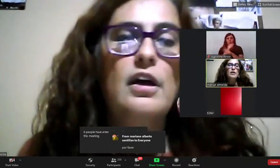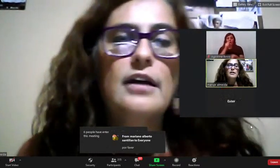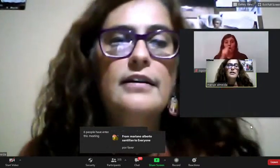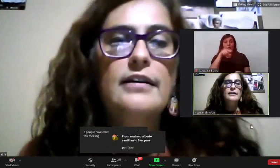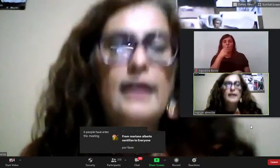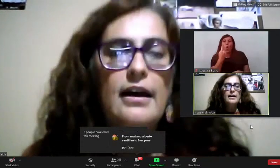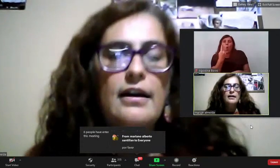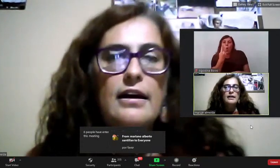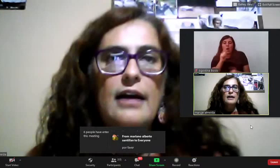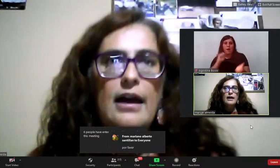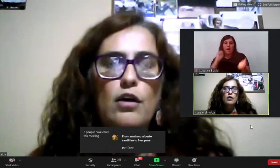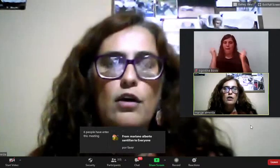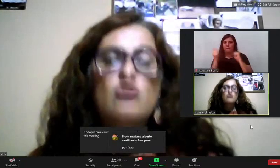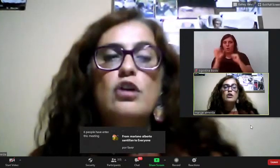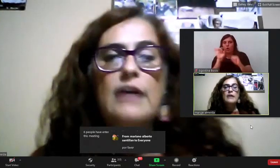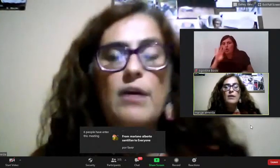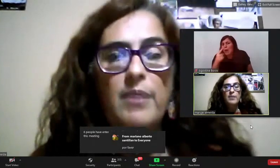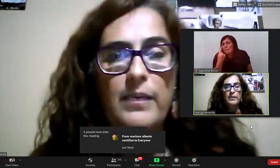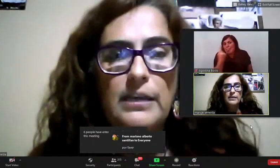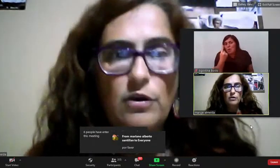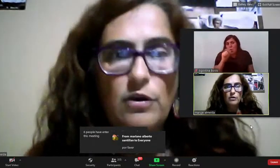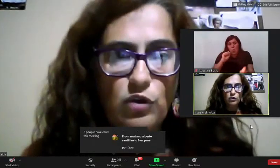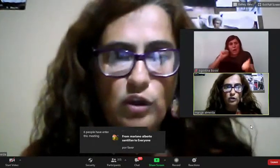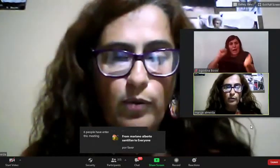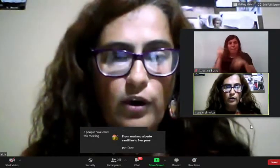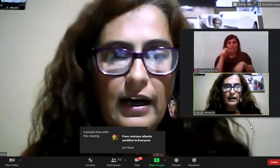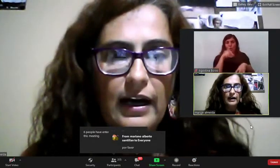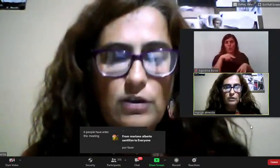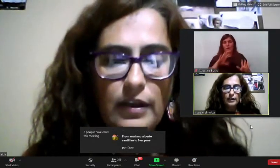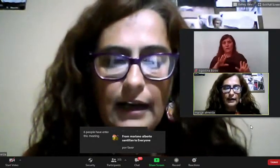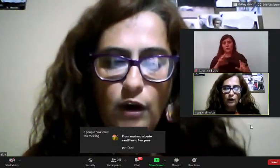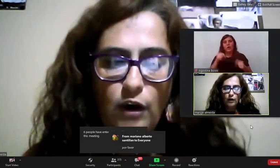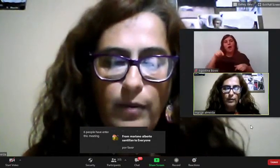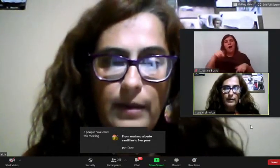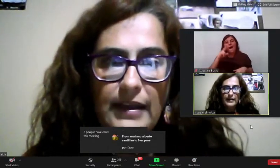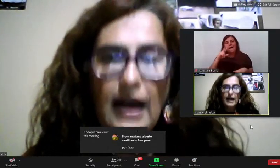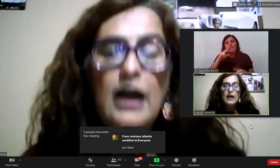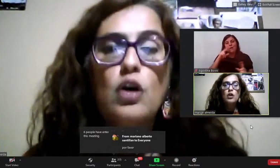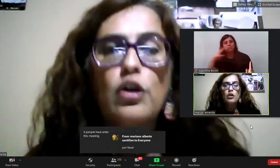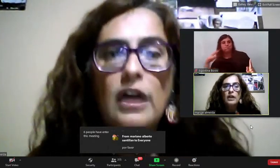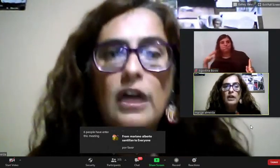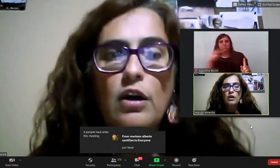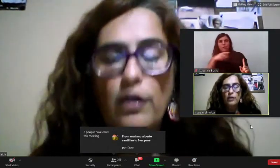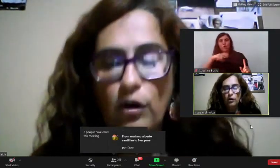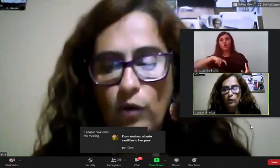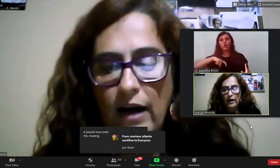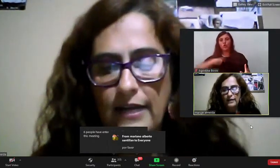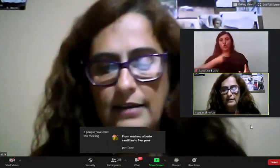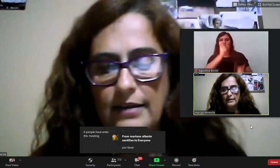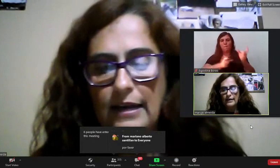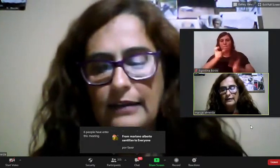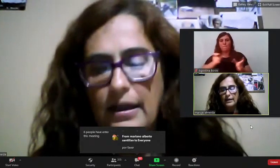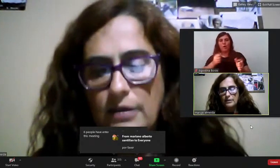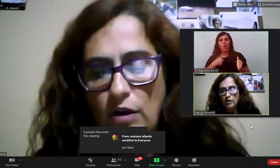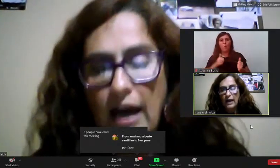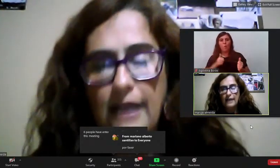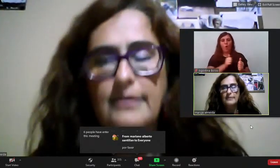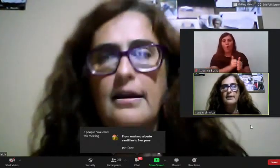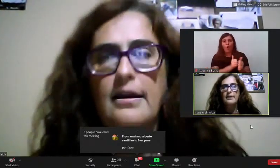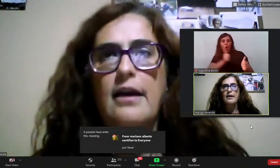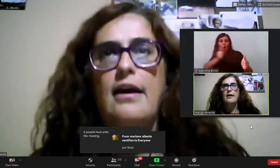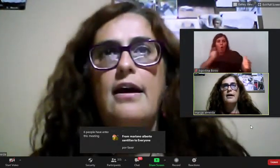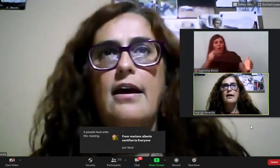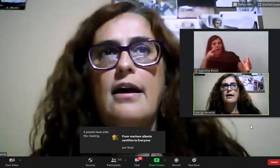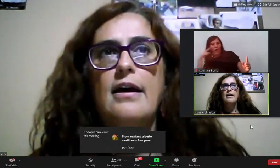efectos de consolidar una perspectiva socioantropológica de la sordera que nos permita corrernos de los lugares